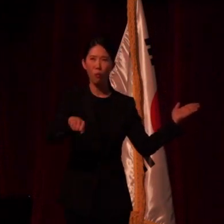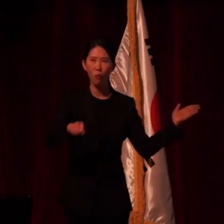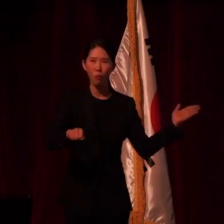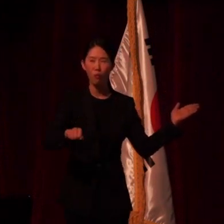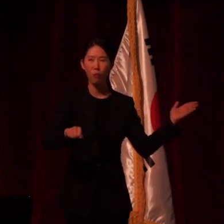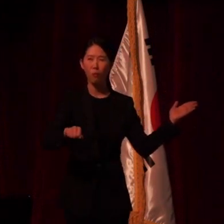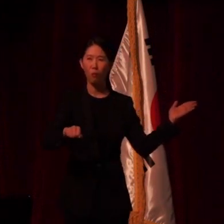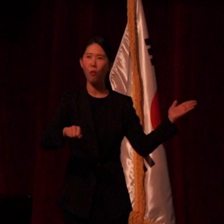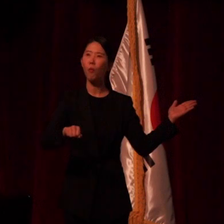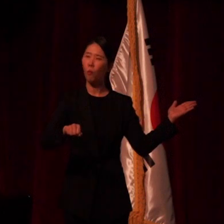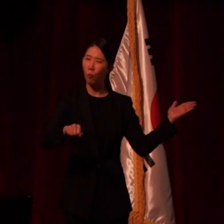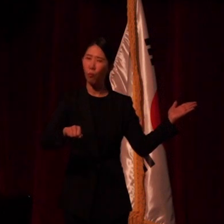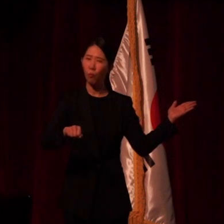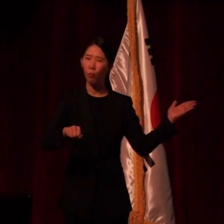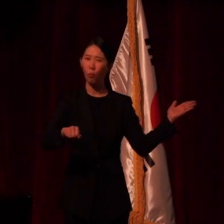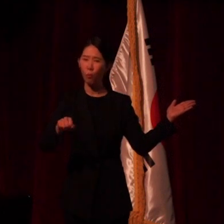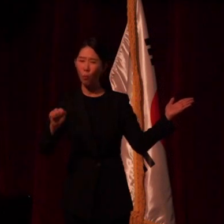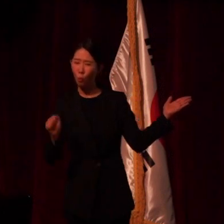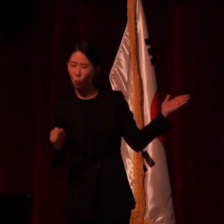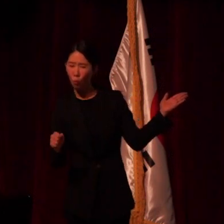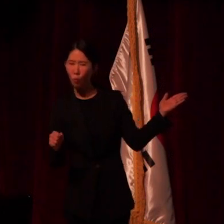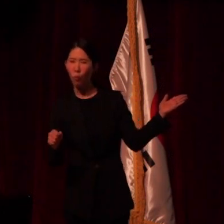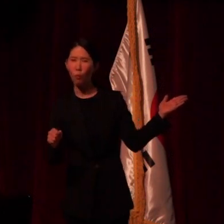딱딱, 똑똑,